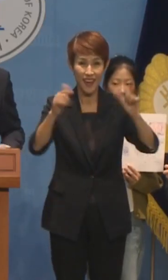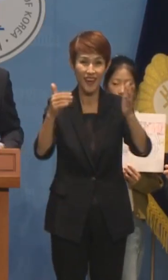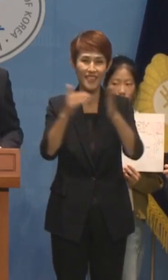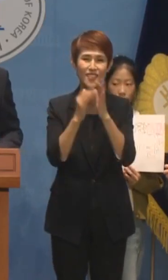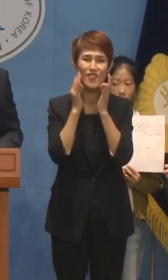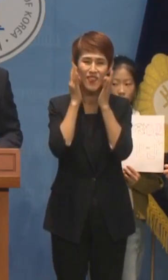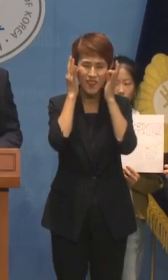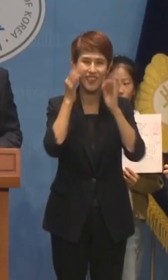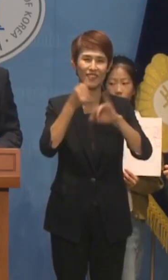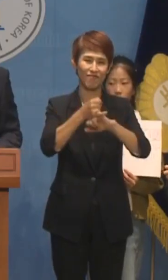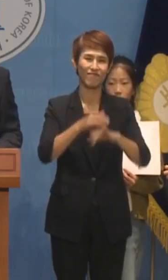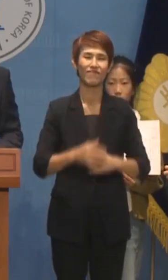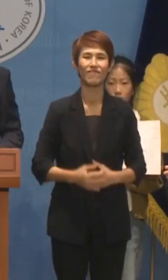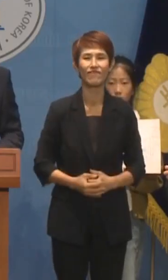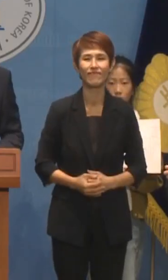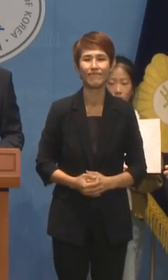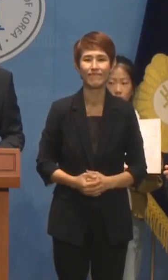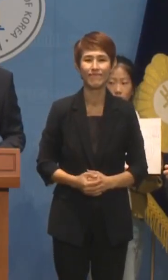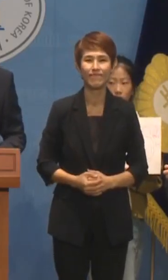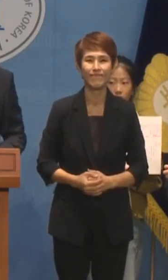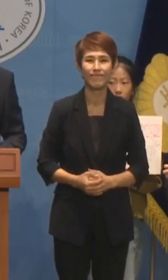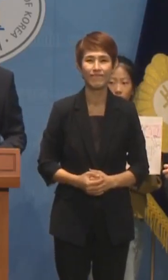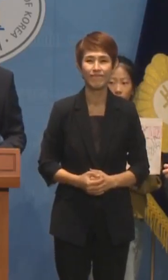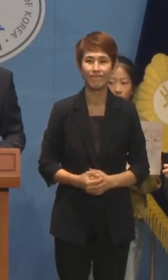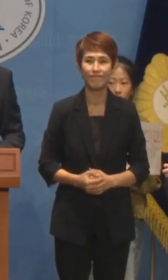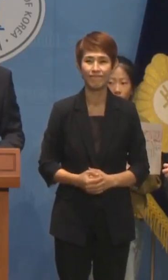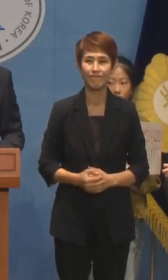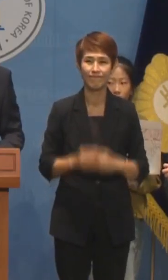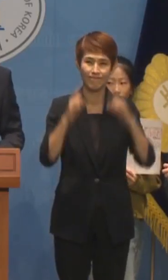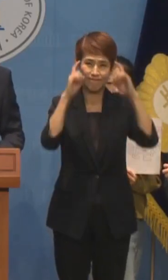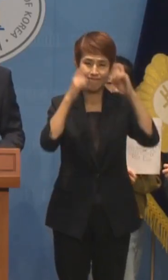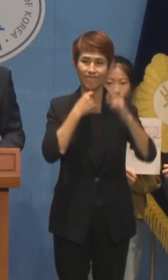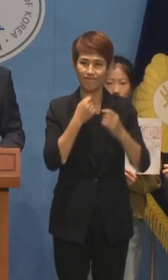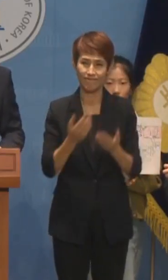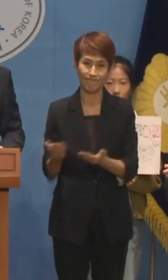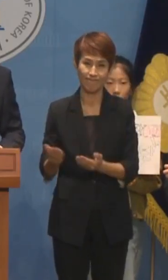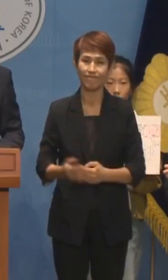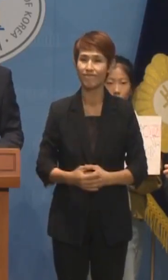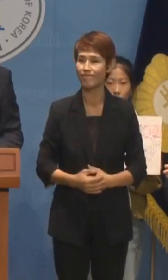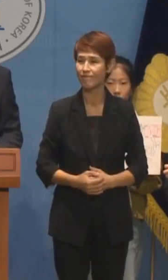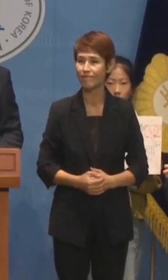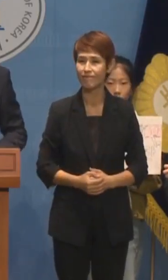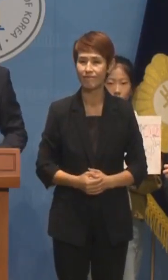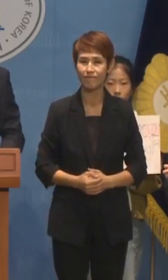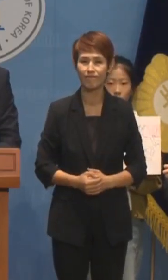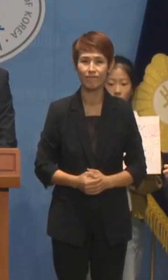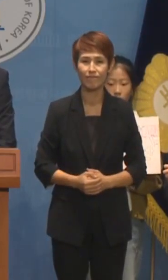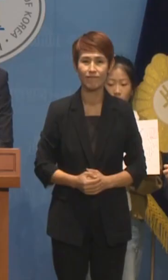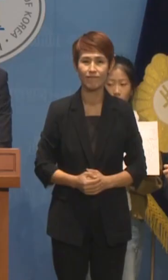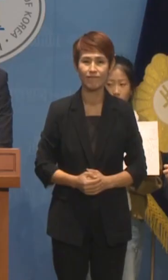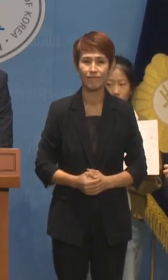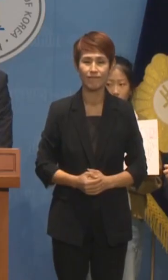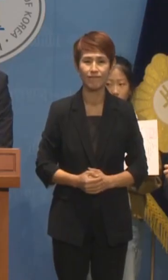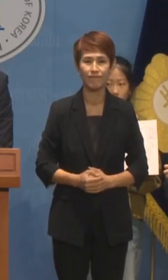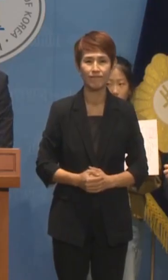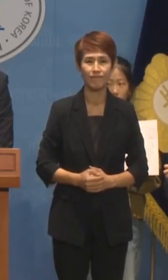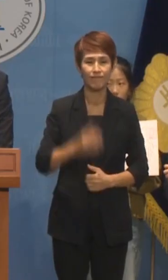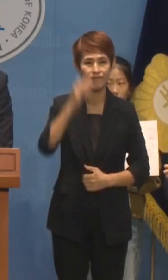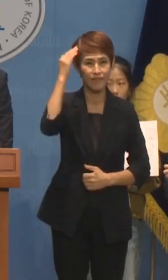모두 마치겠습니다. 포토타임을 잠깐 갖도록 하겠습니다. 끝으로 제가 큰 소리로